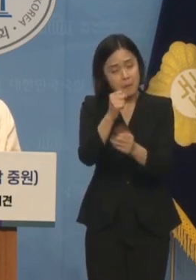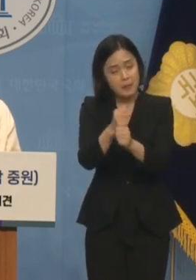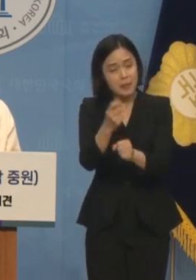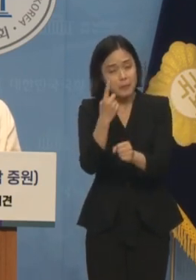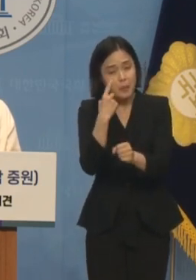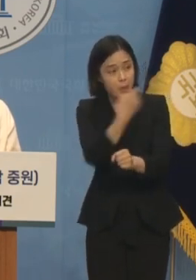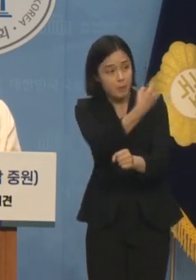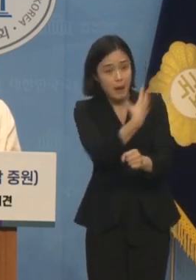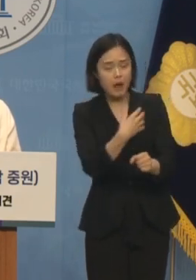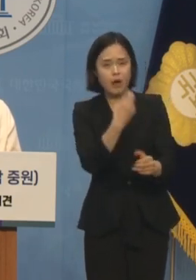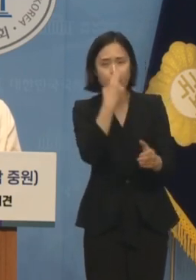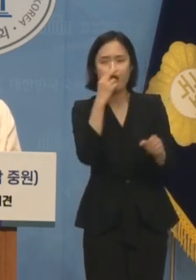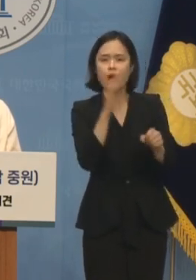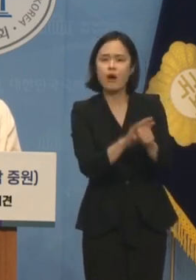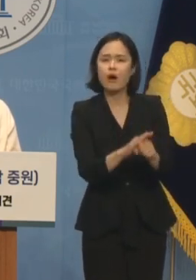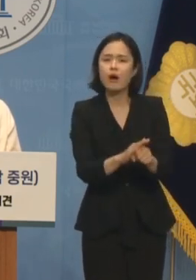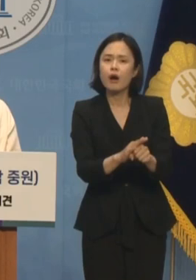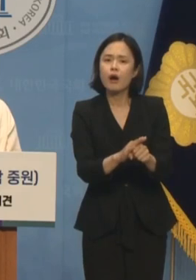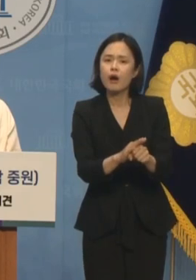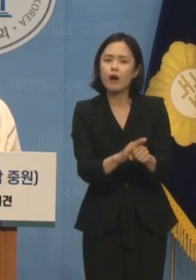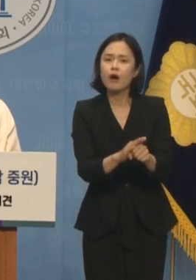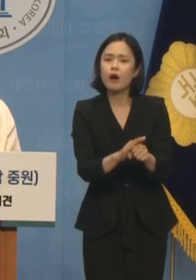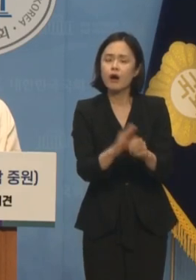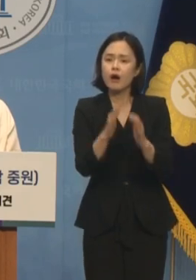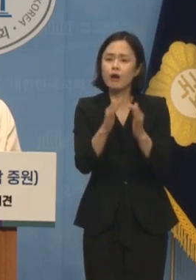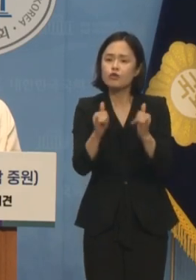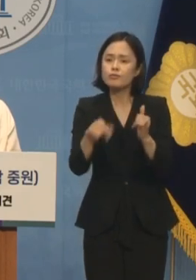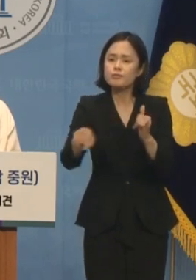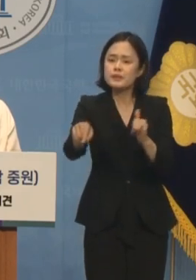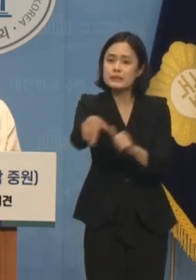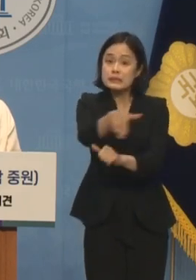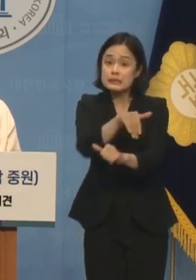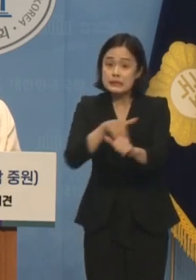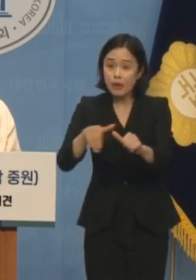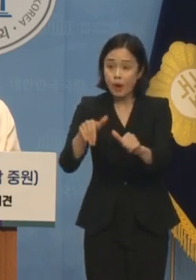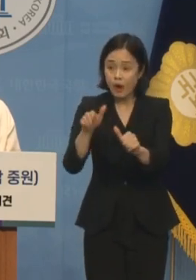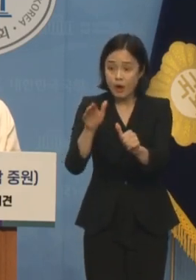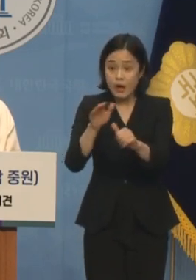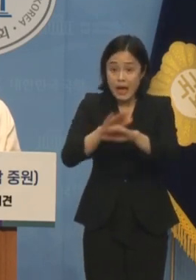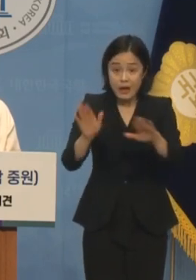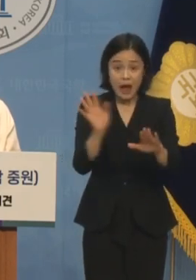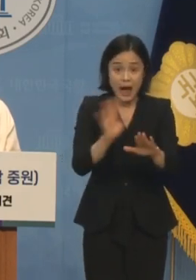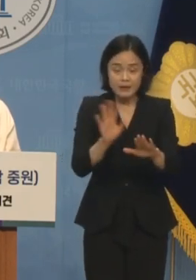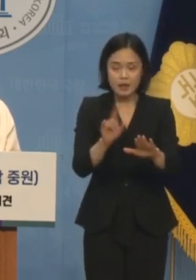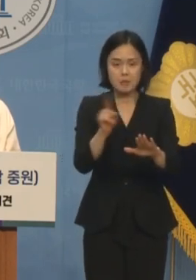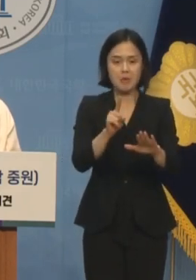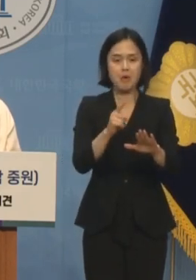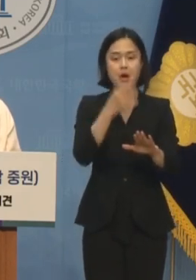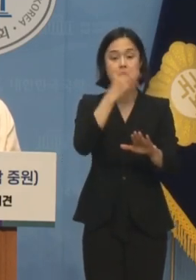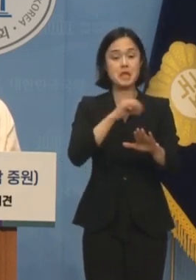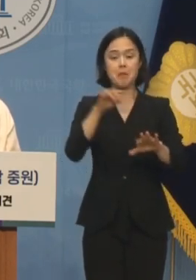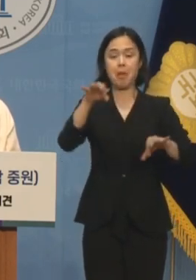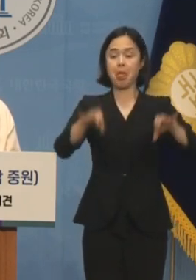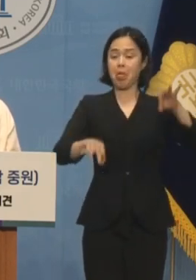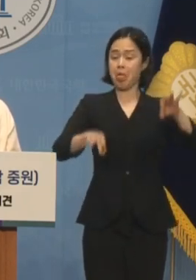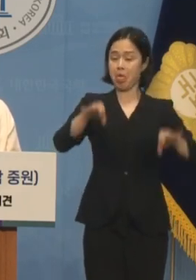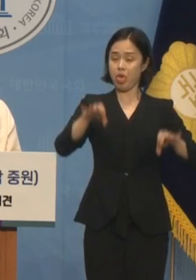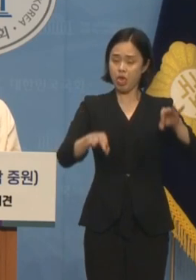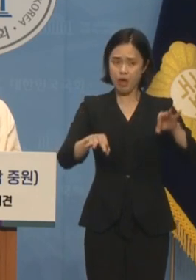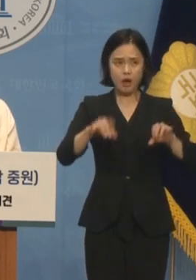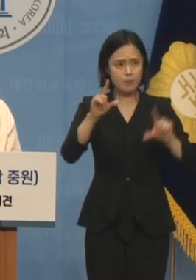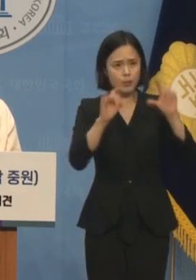정략적 이해관계로 저울질하는 모습에 책임 정치는 찾아볼 수 없었습니다. 22대